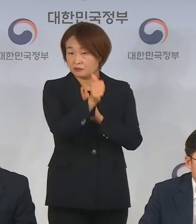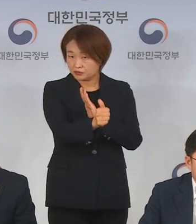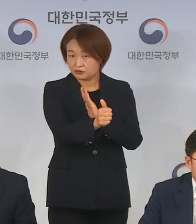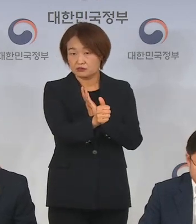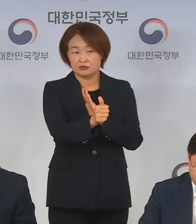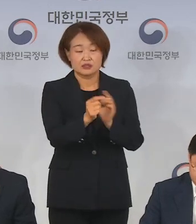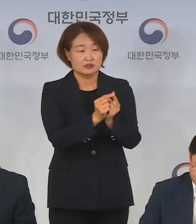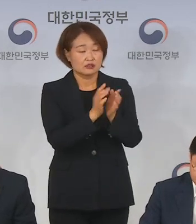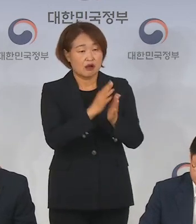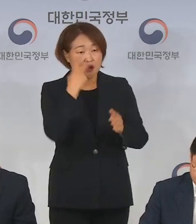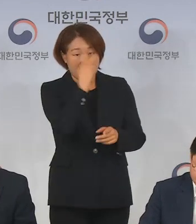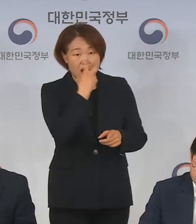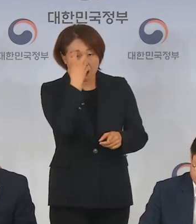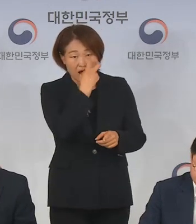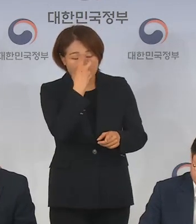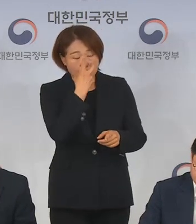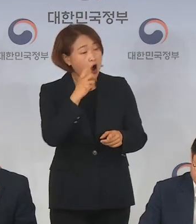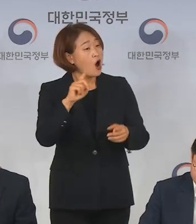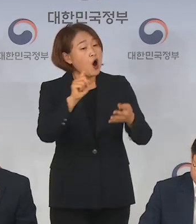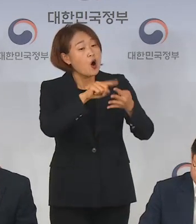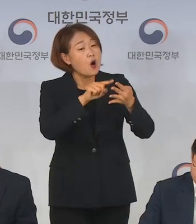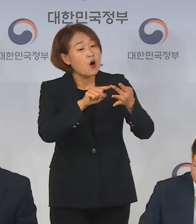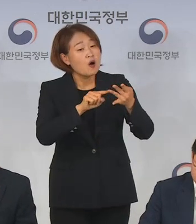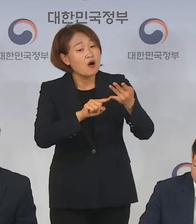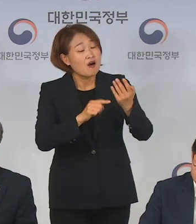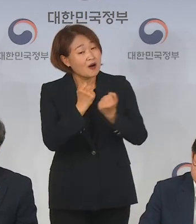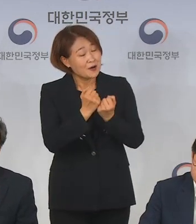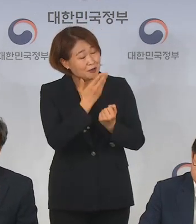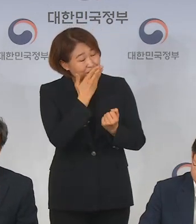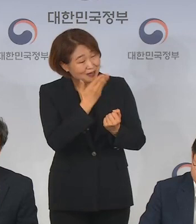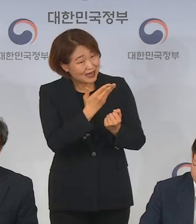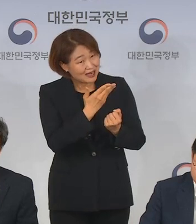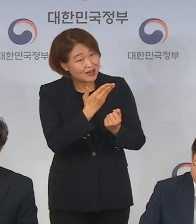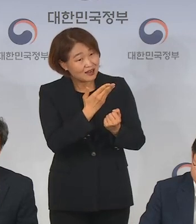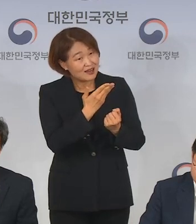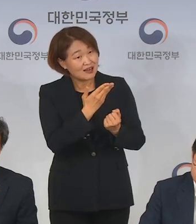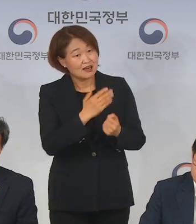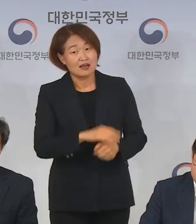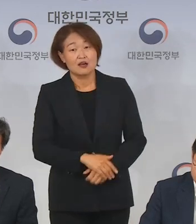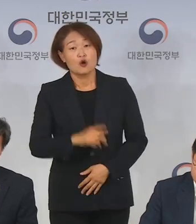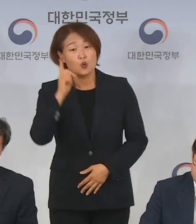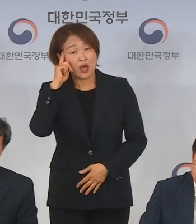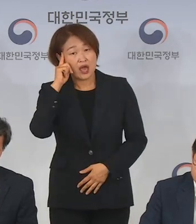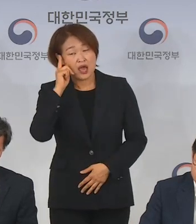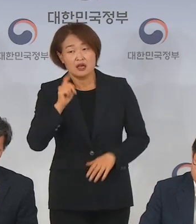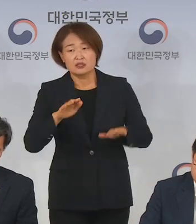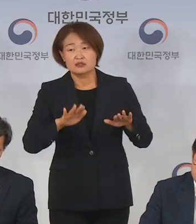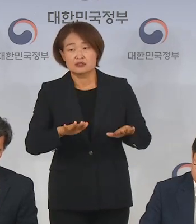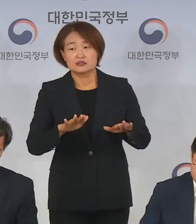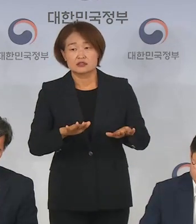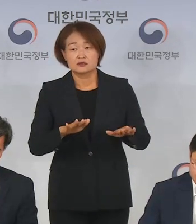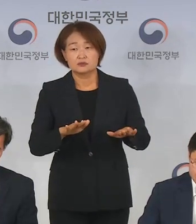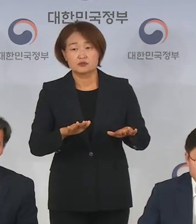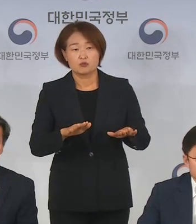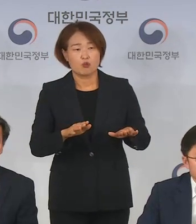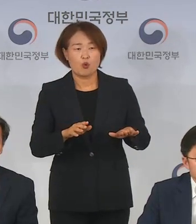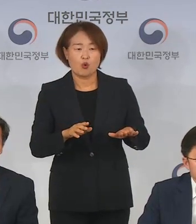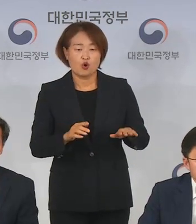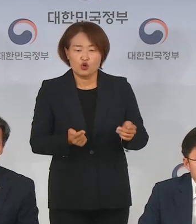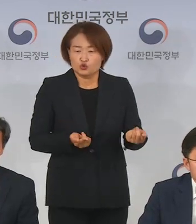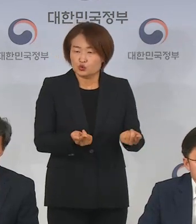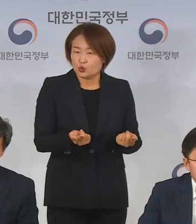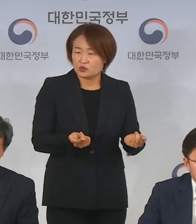직접 점검이 가능한 항목이 뭔지 설명해 주실 수 있는지 여쭤보고 싶습니다. 지금 말씀이 최대한 융통성을 발휘한다고